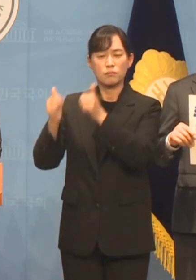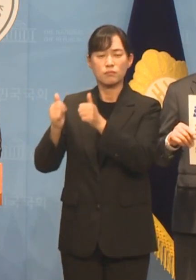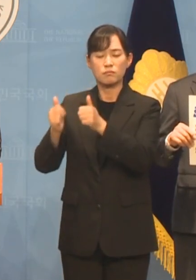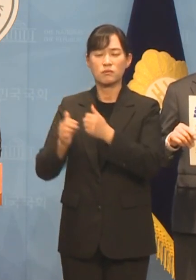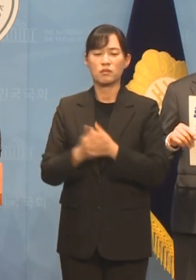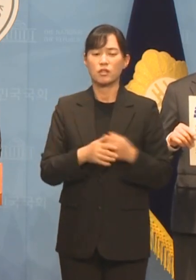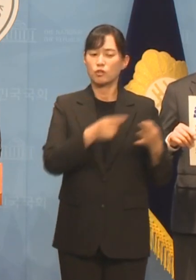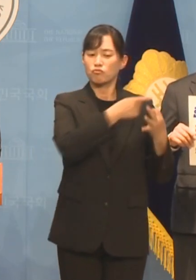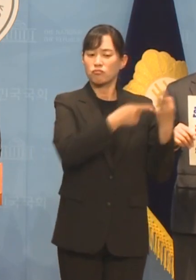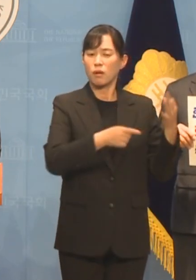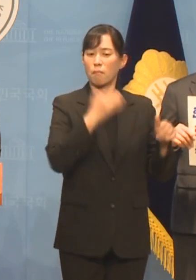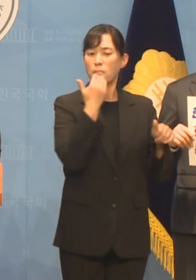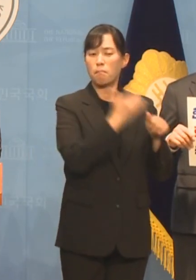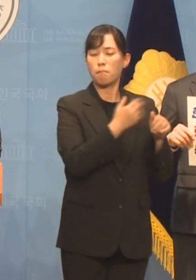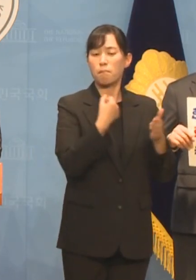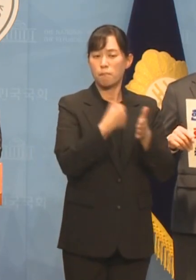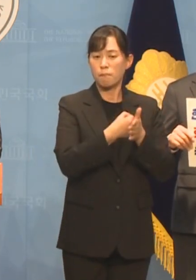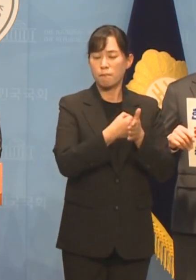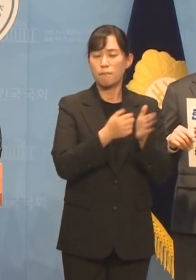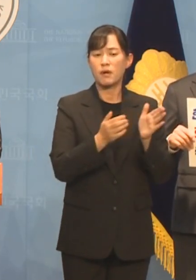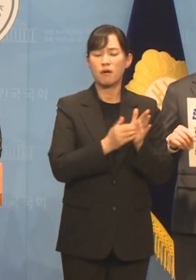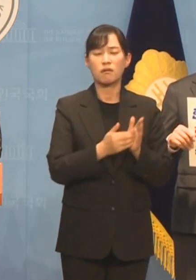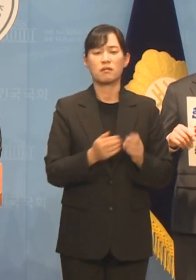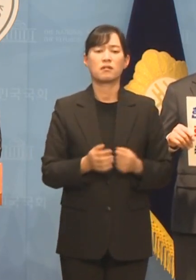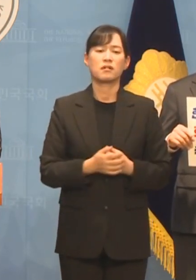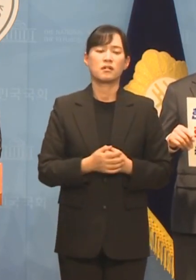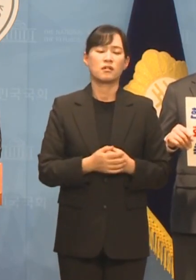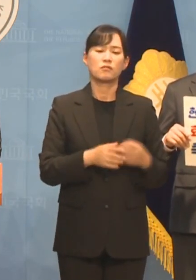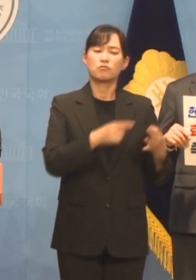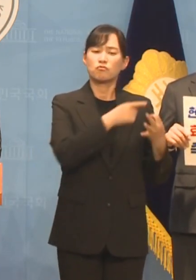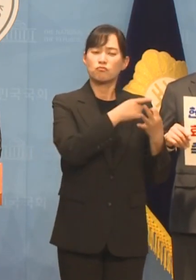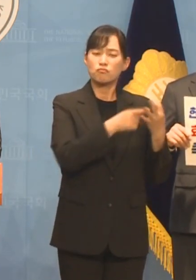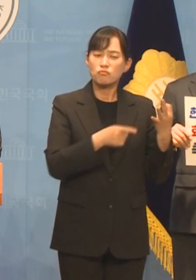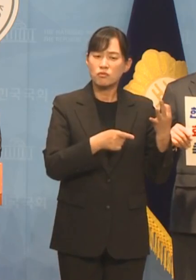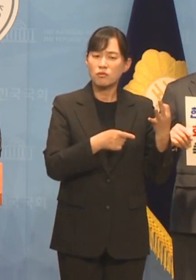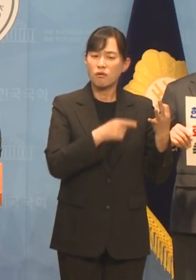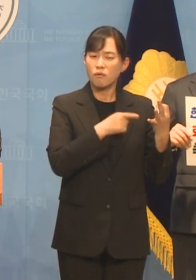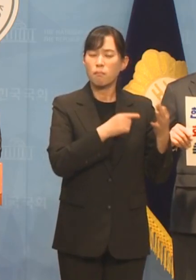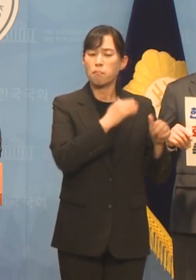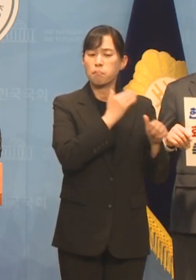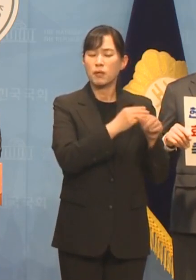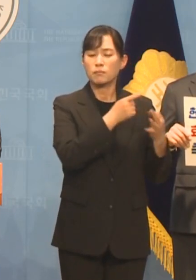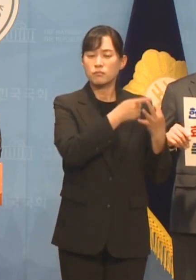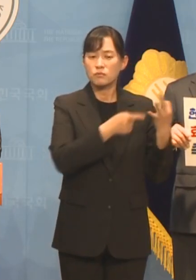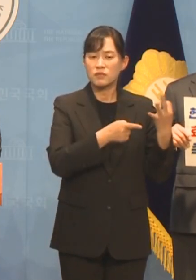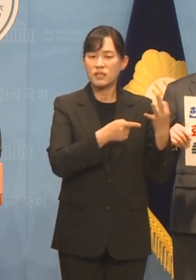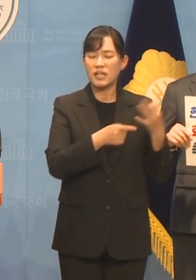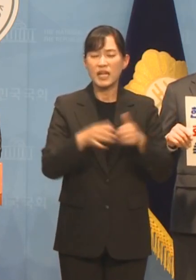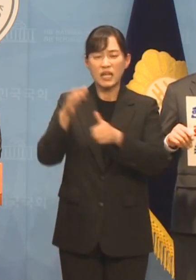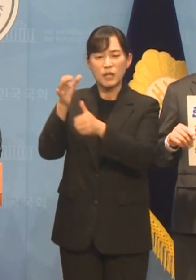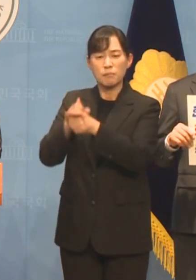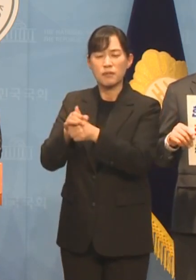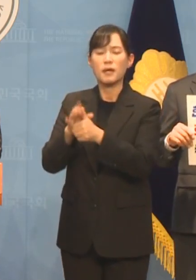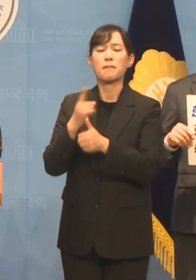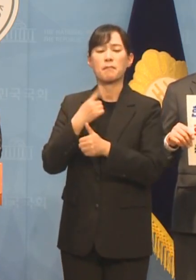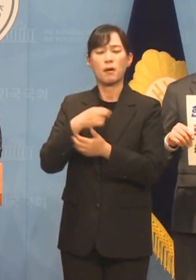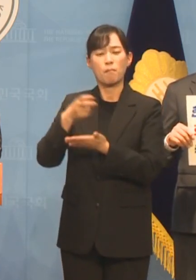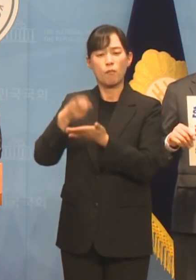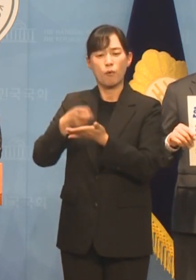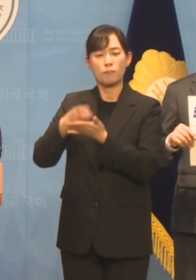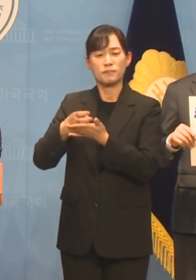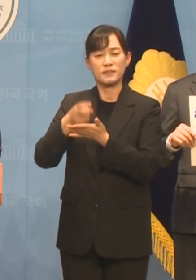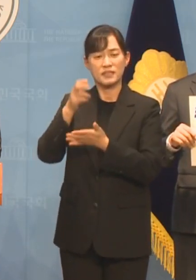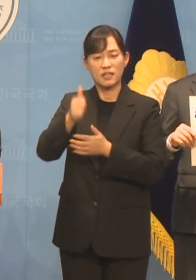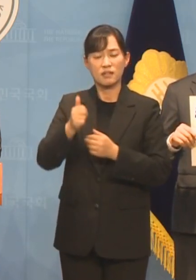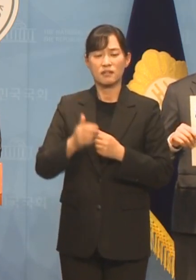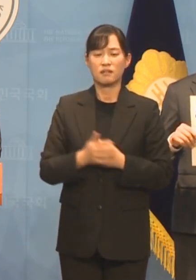윤석열에 대해서 파면 결정을 했습니다. 그런 파면된 윤석열에 의해서 임명된 법제처장이